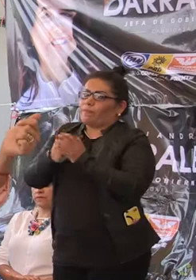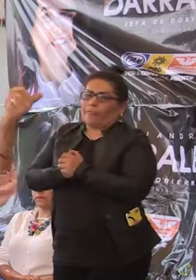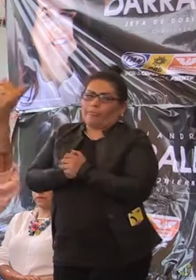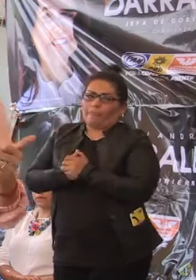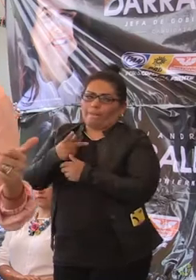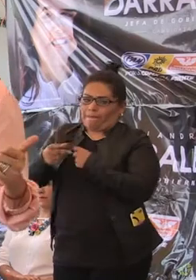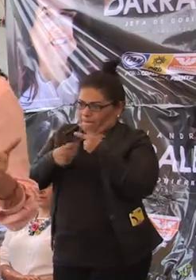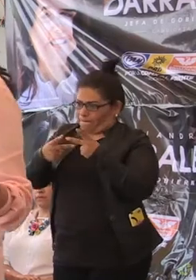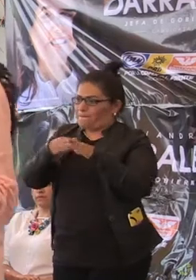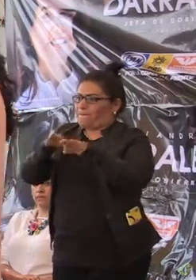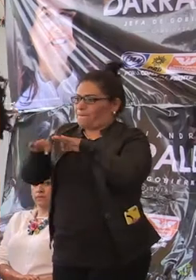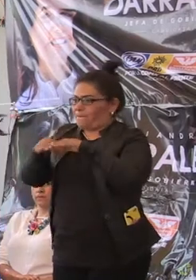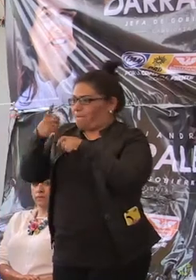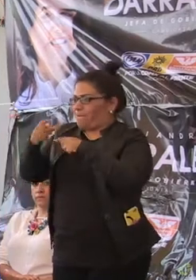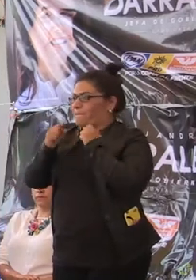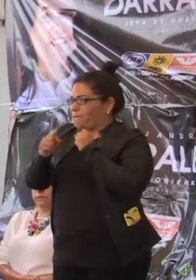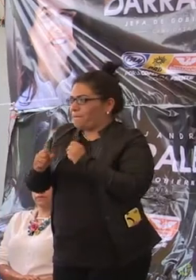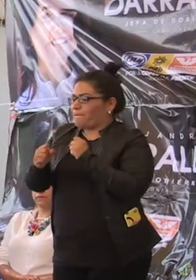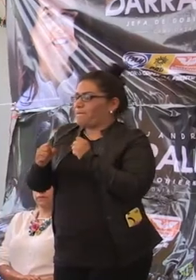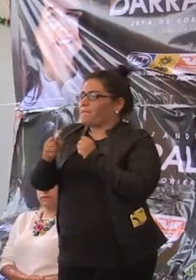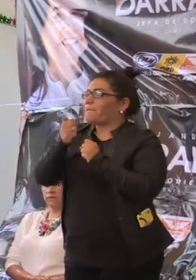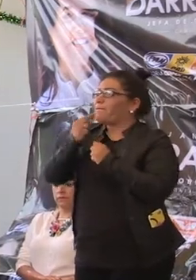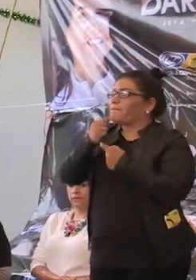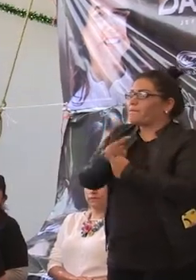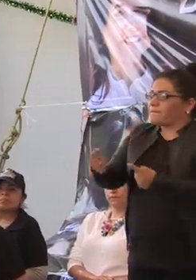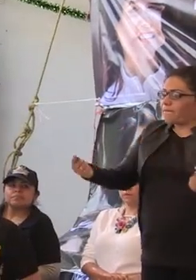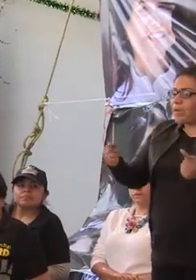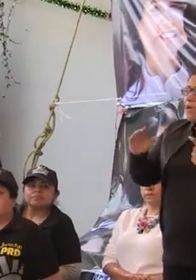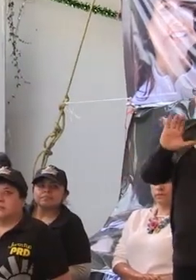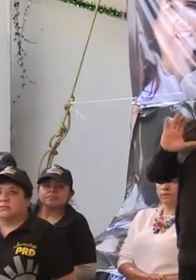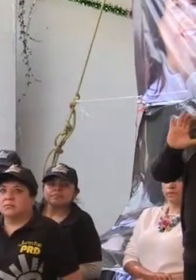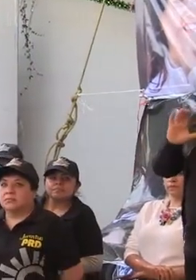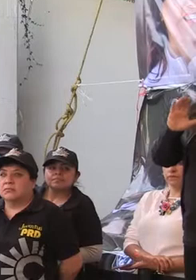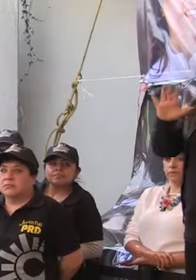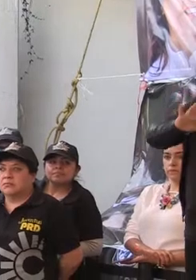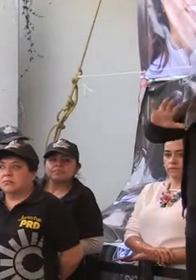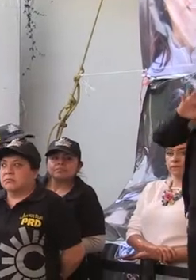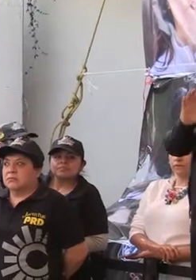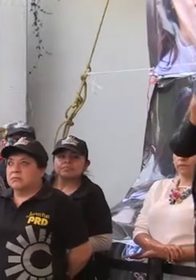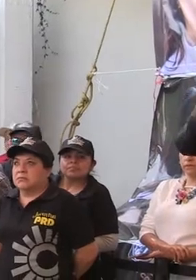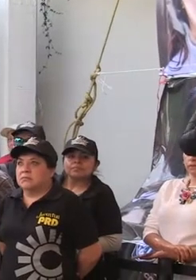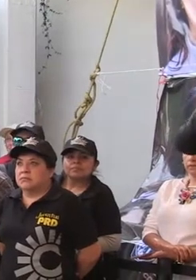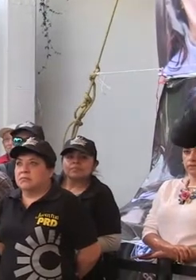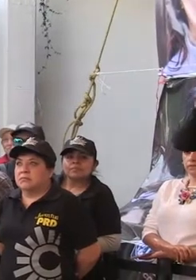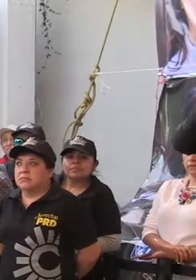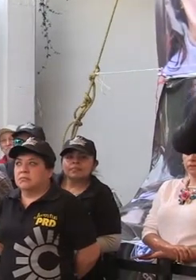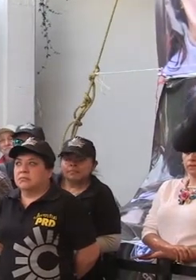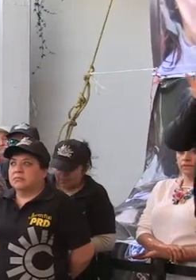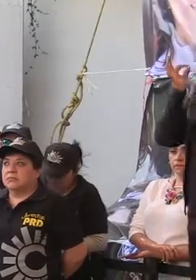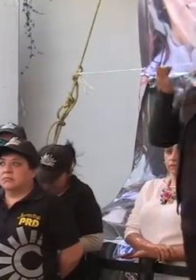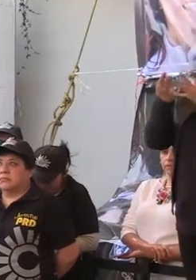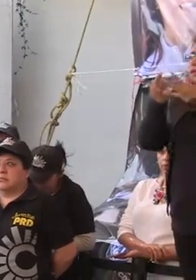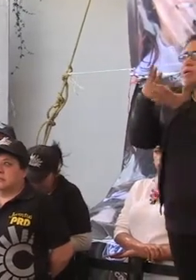a trabajar fuerte para sacar adelante a los niños y a los jóvenes en Xochimilco. La mejor forma de